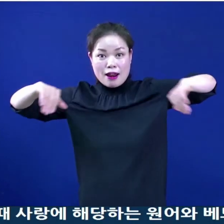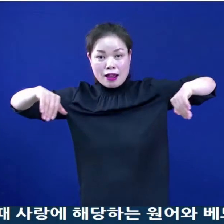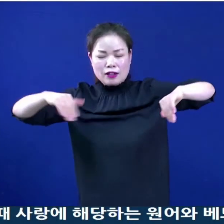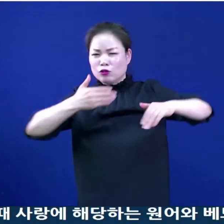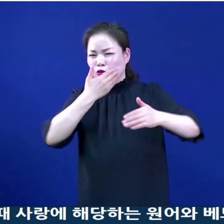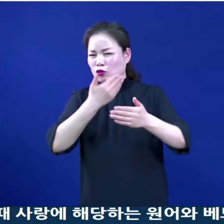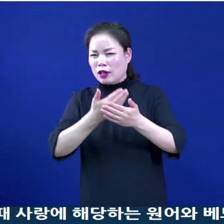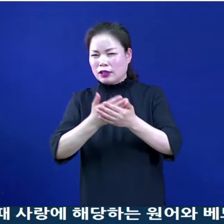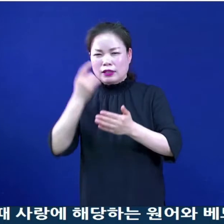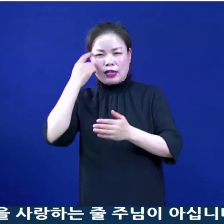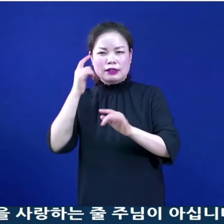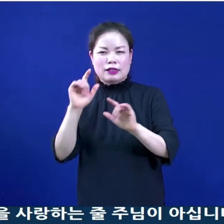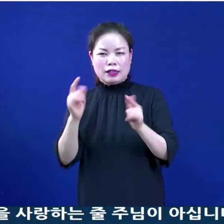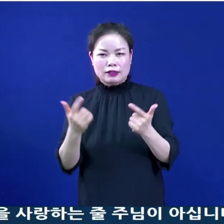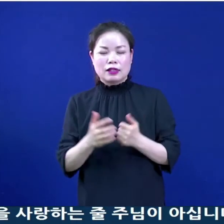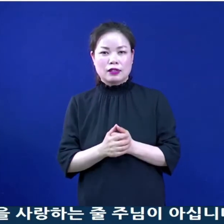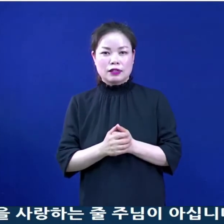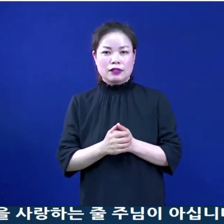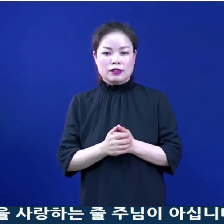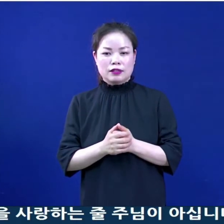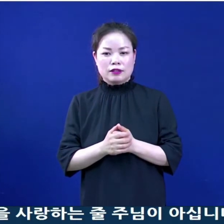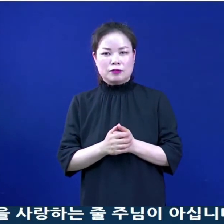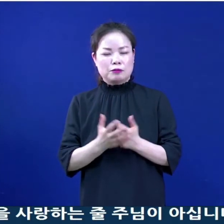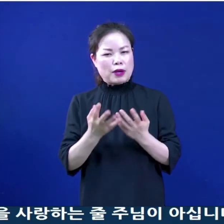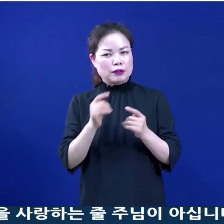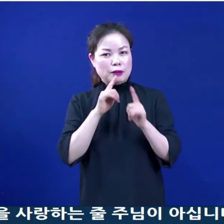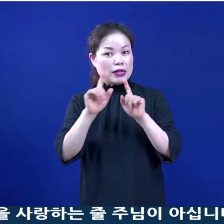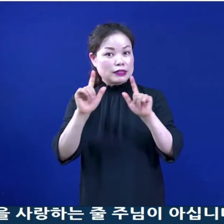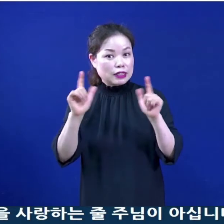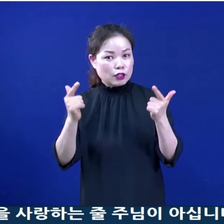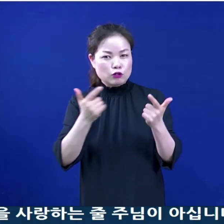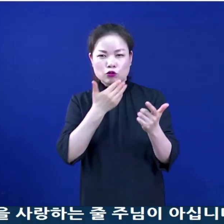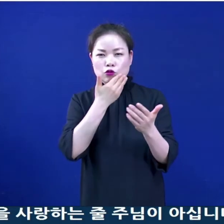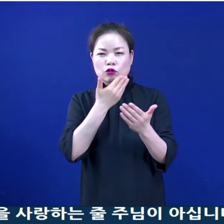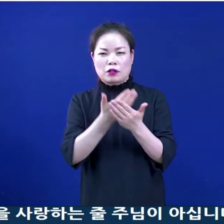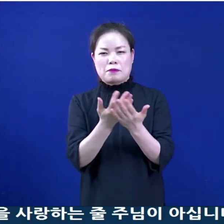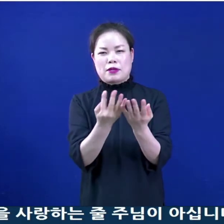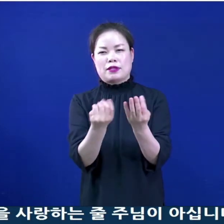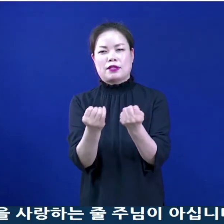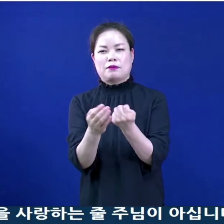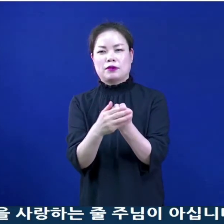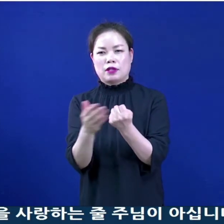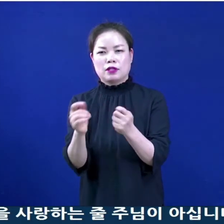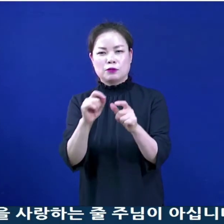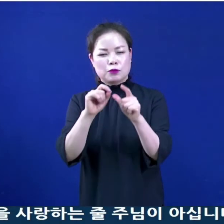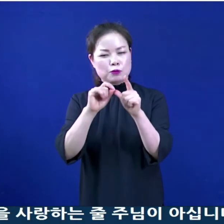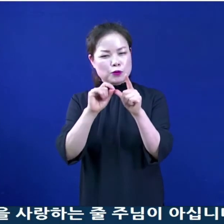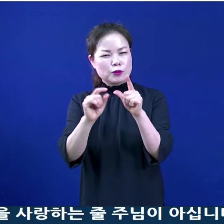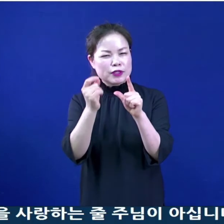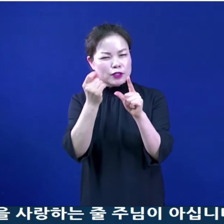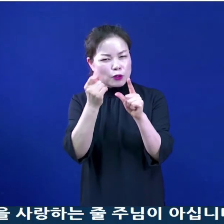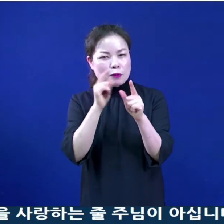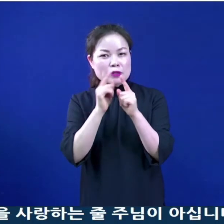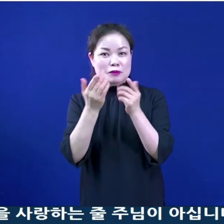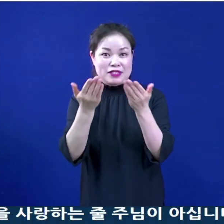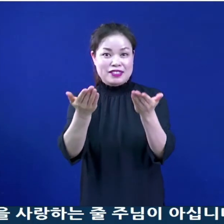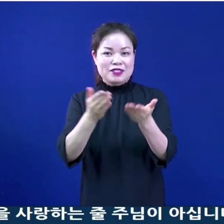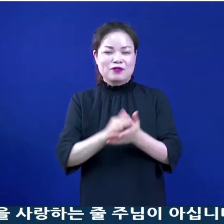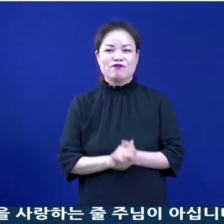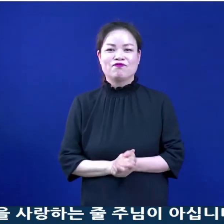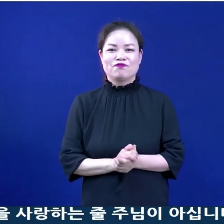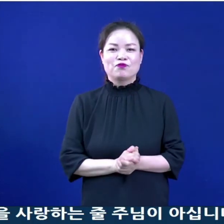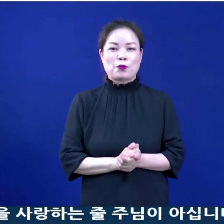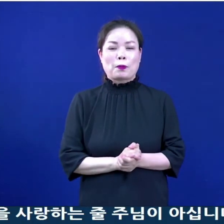않아서 제가 이 부분을 많이 다루지 않고, 오늘 중요한 게 너무 많기 때문에 이 부분은 살짝만 다루고 넘어갈